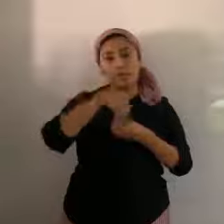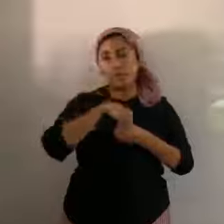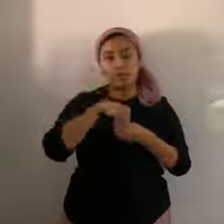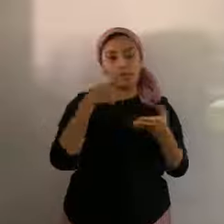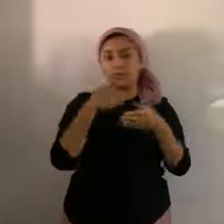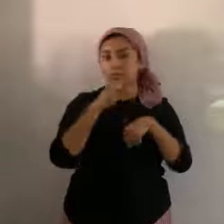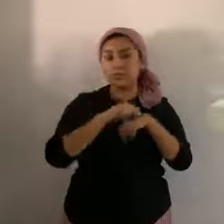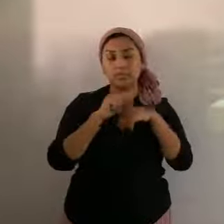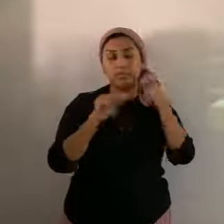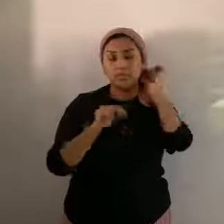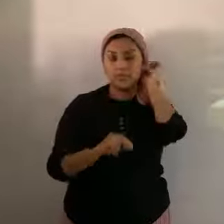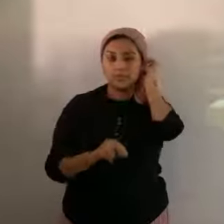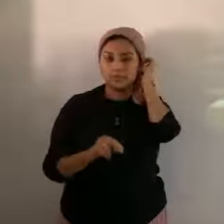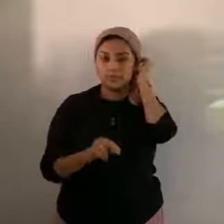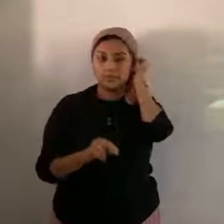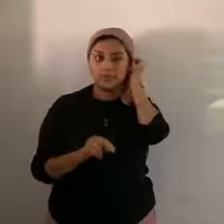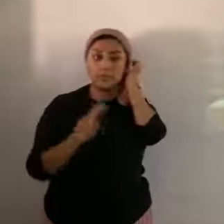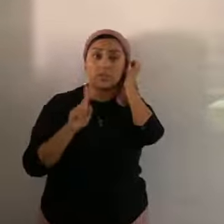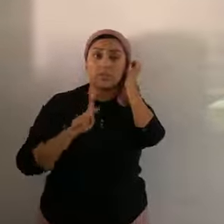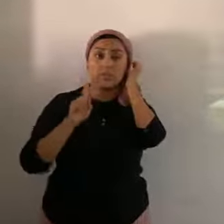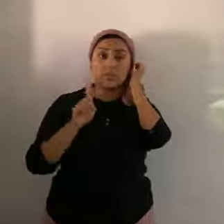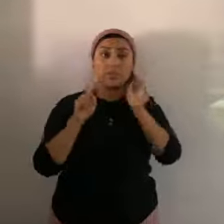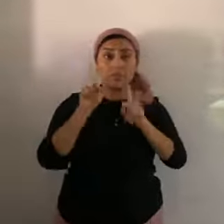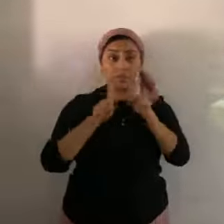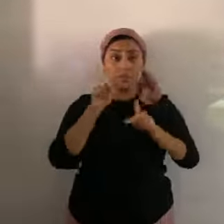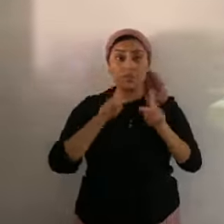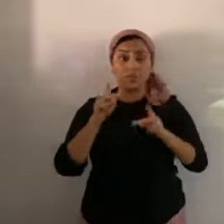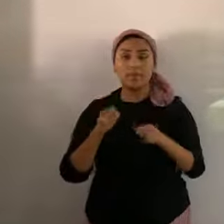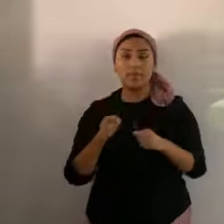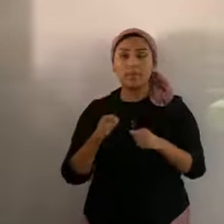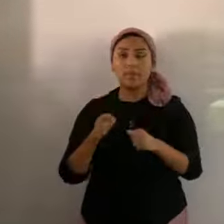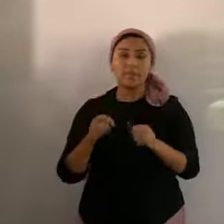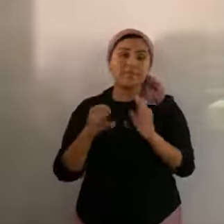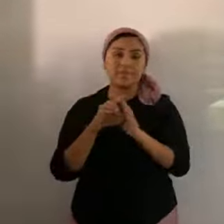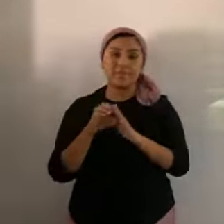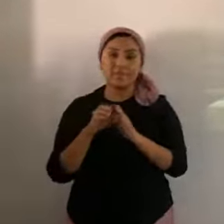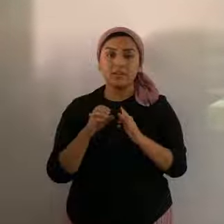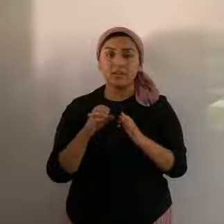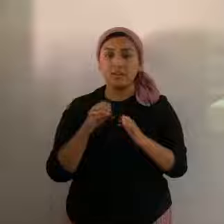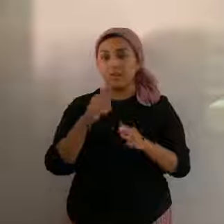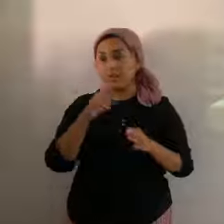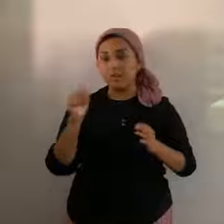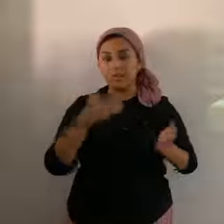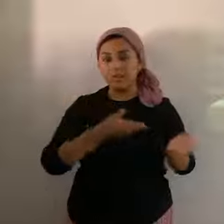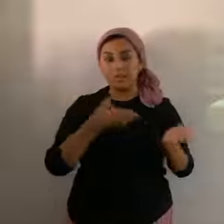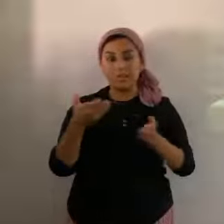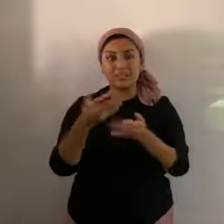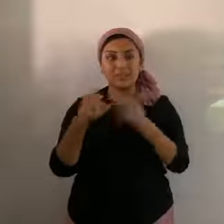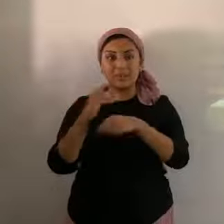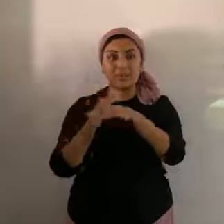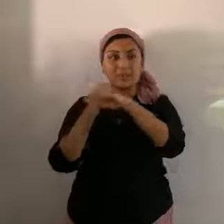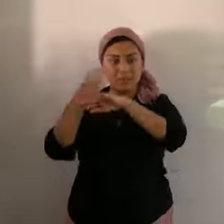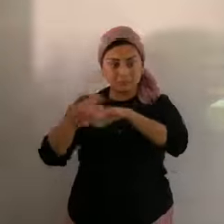templo. Entonces, la gente que llevaba algún utensilio,